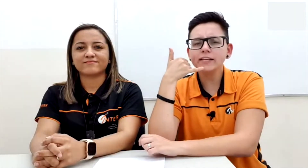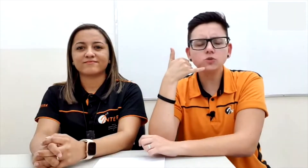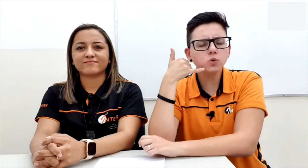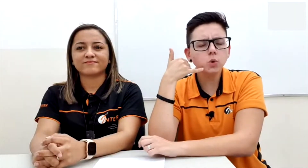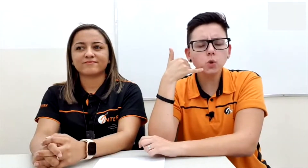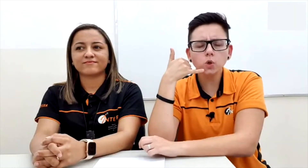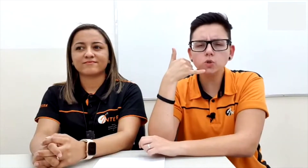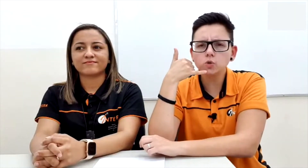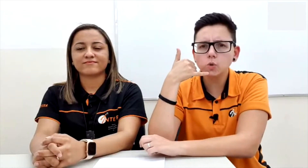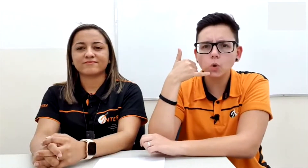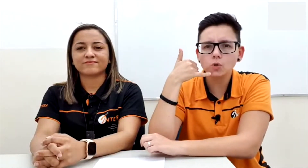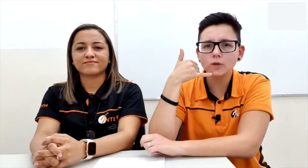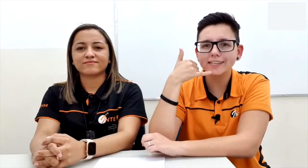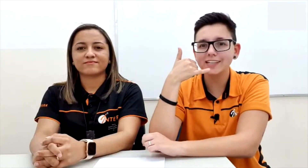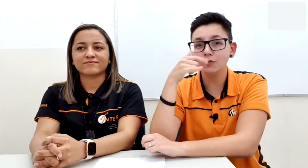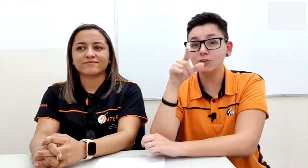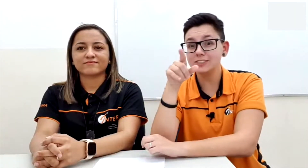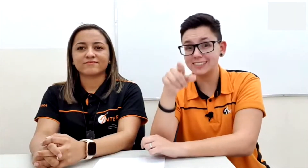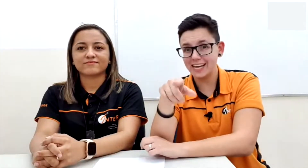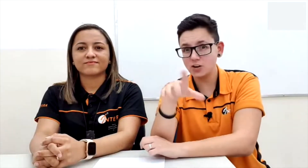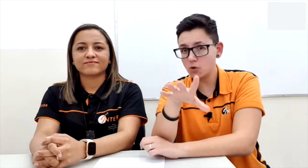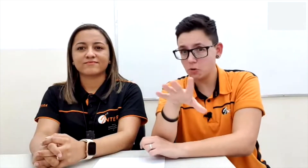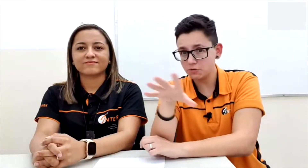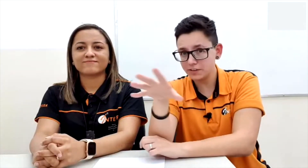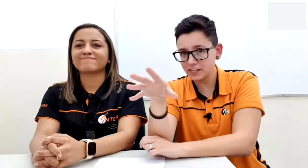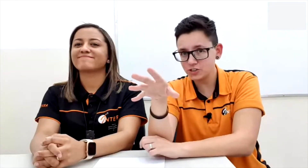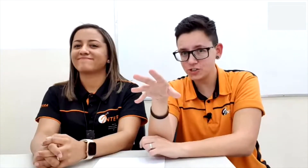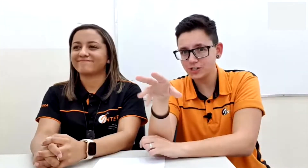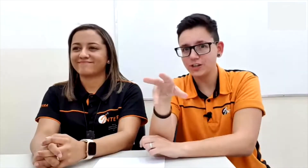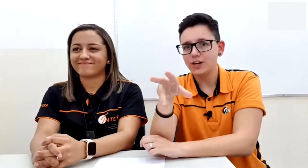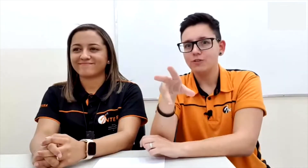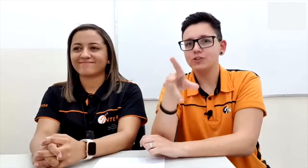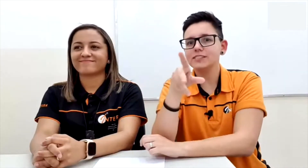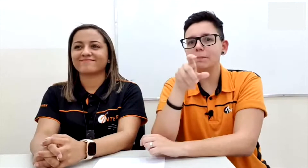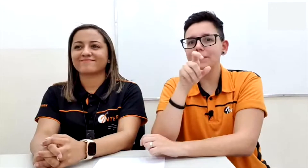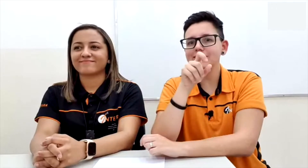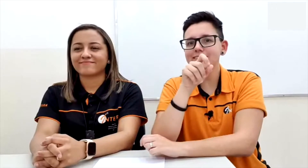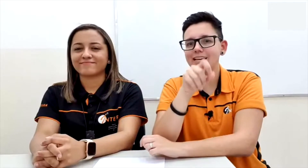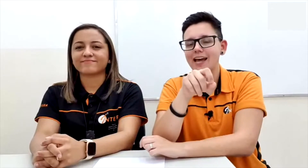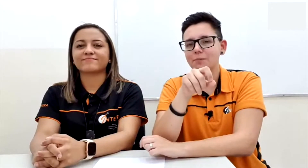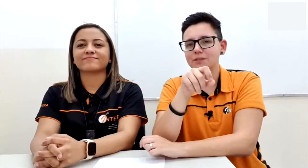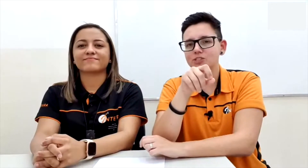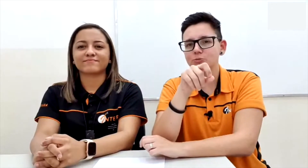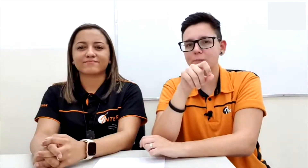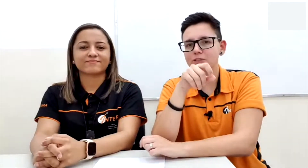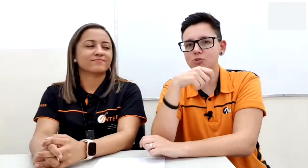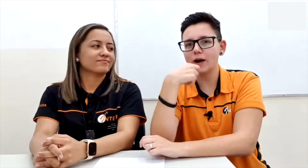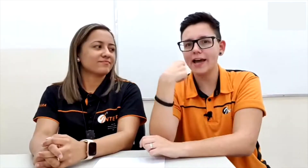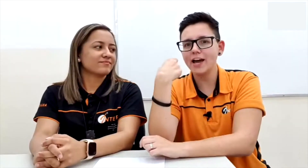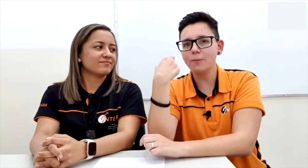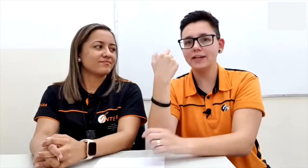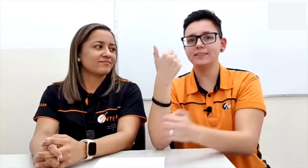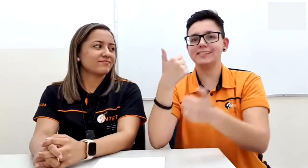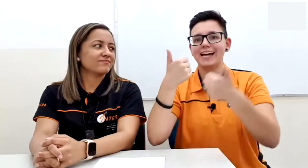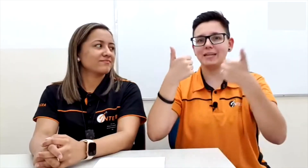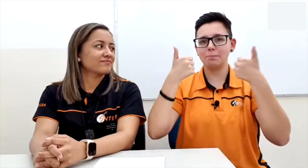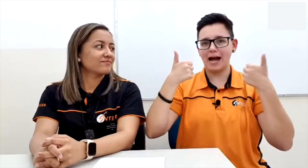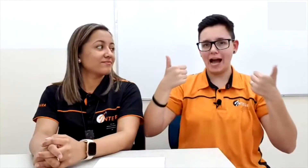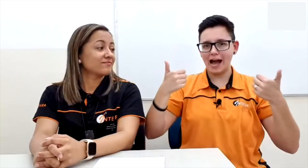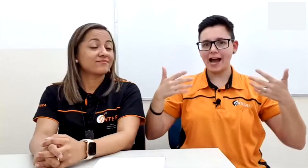bem, tudo. Então você, como ouvinte, você percebe se uma pessoa realmente está